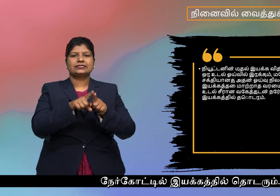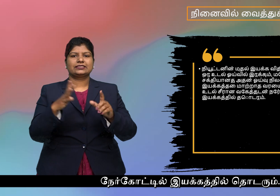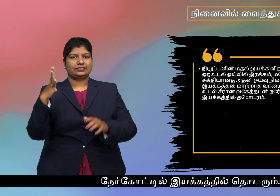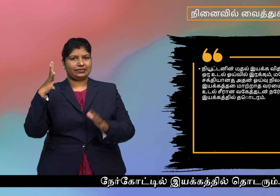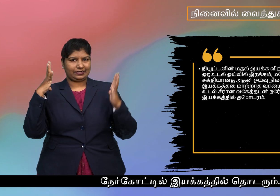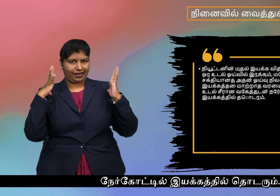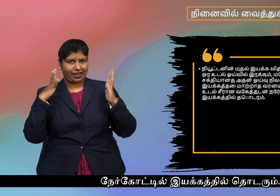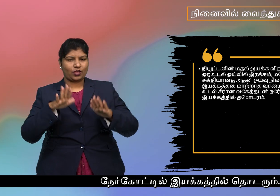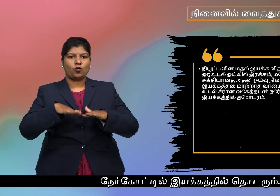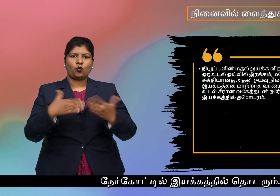நேர்கோட்டில் இயக்கத்தில் தொடரும்.